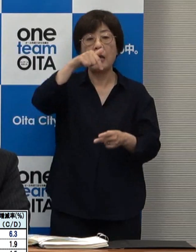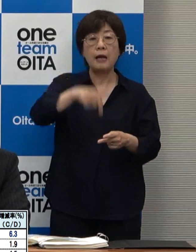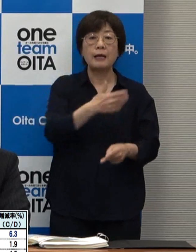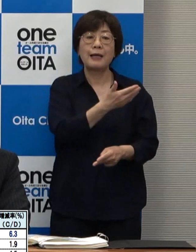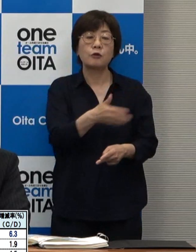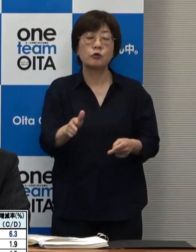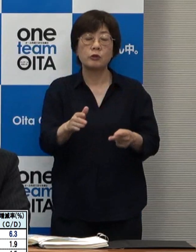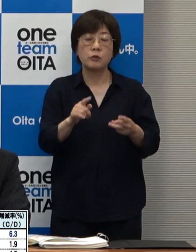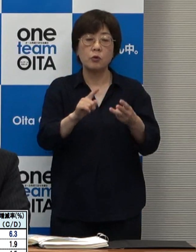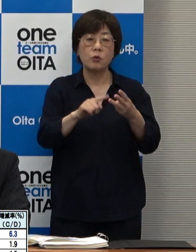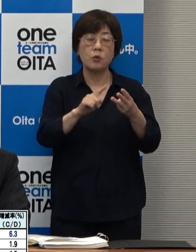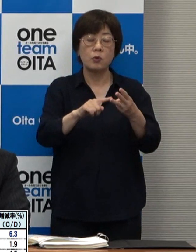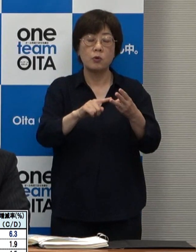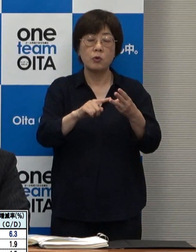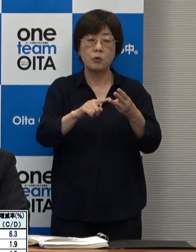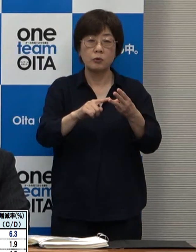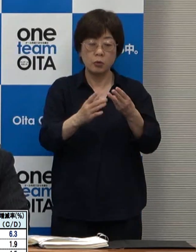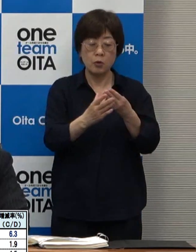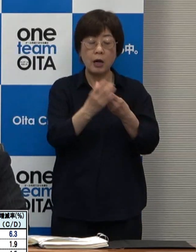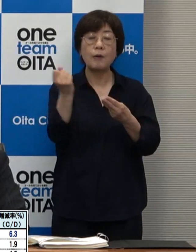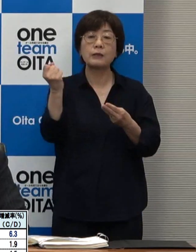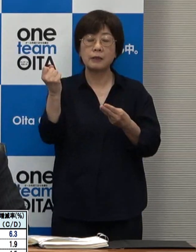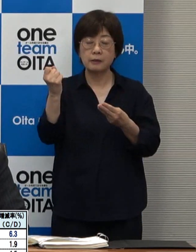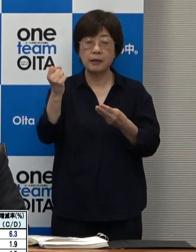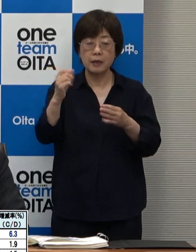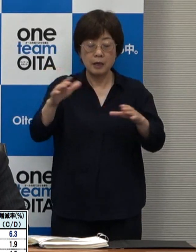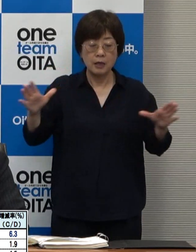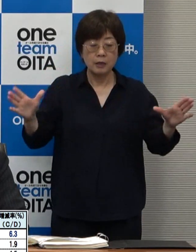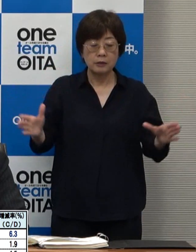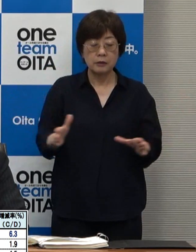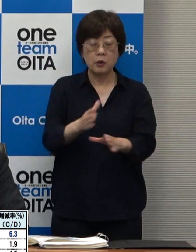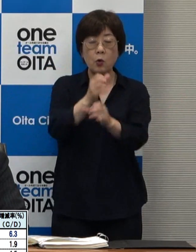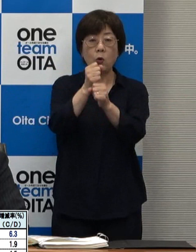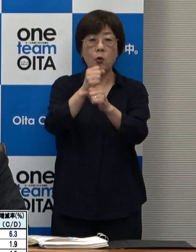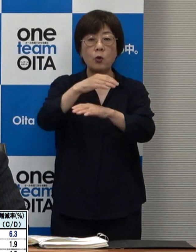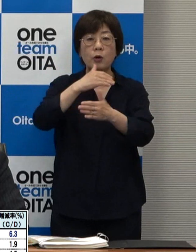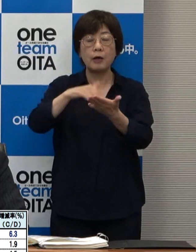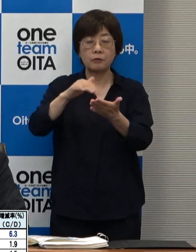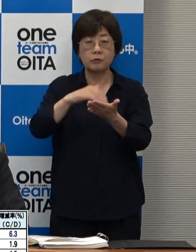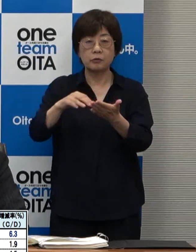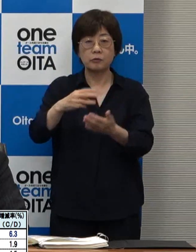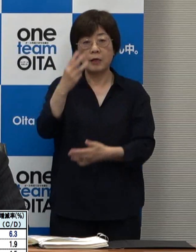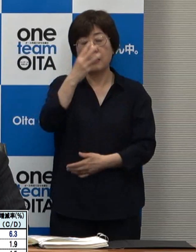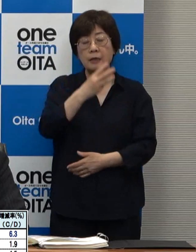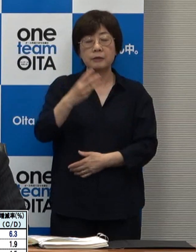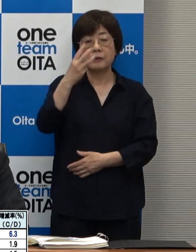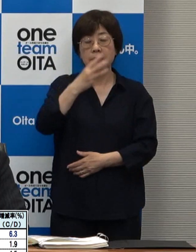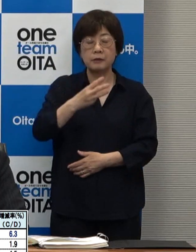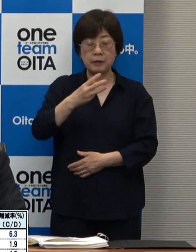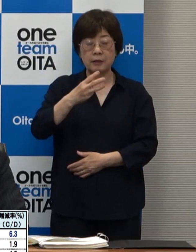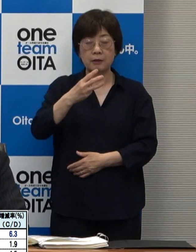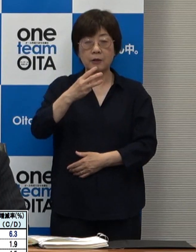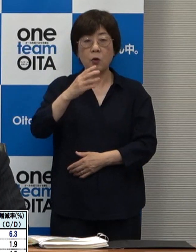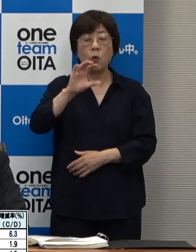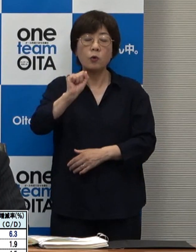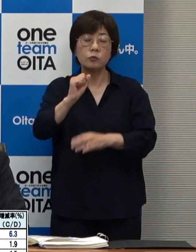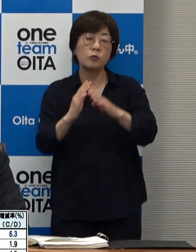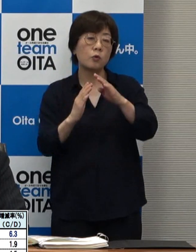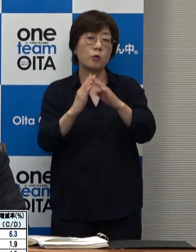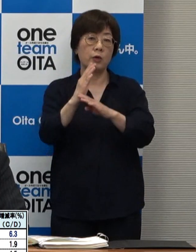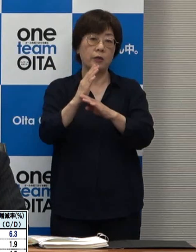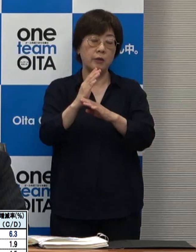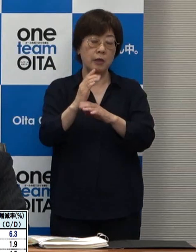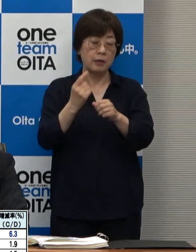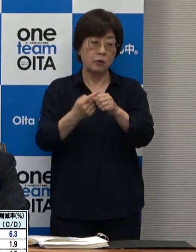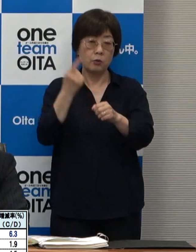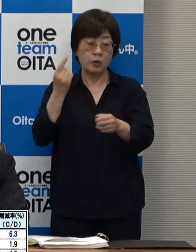えた市の予算総額としましては3681億3600万円となり、前年度当初予算